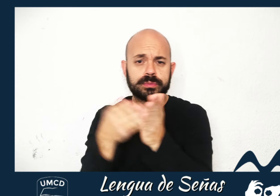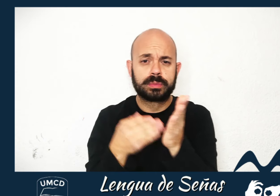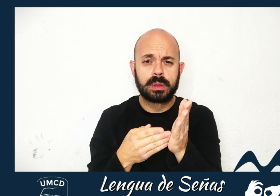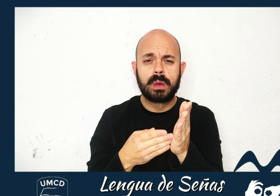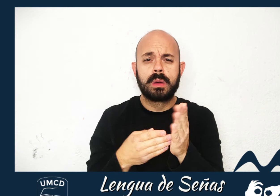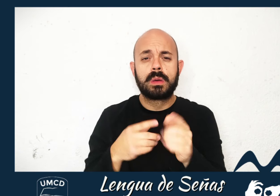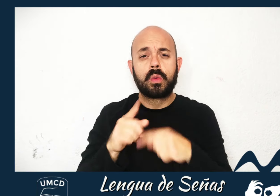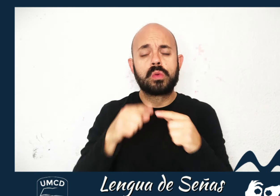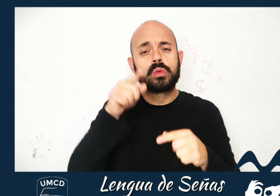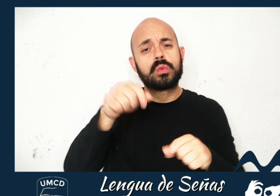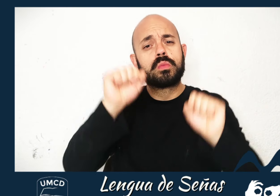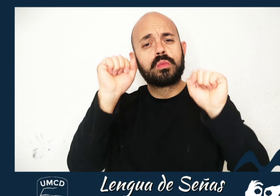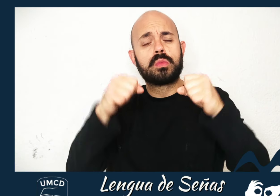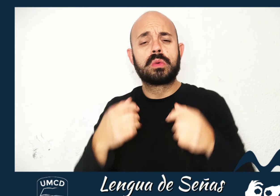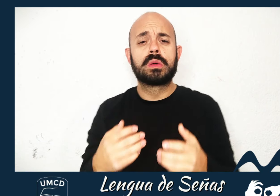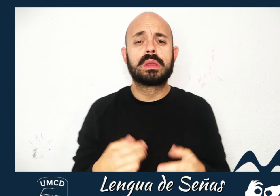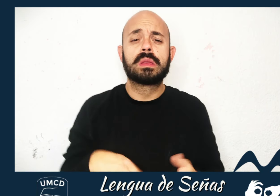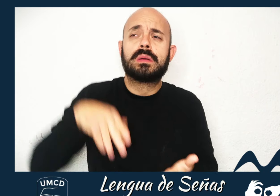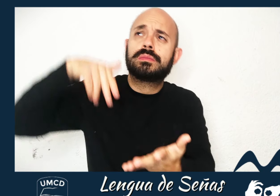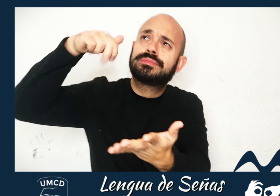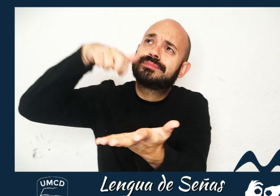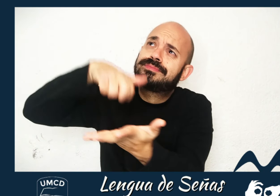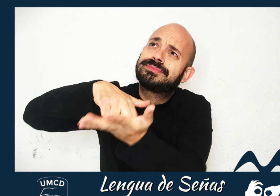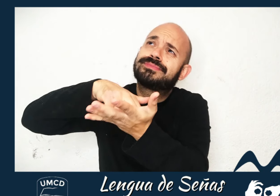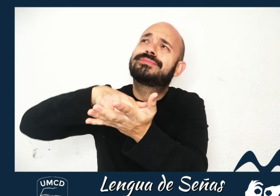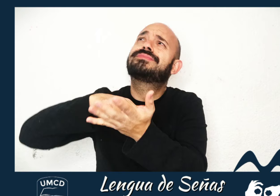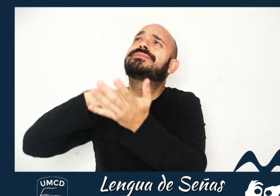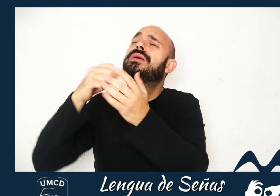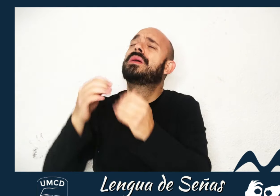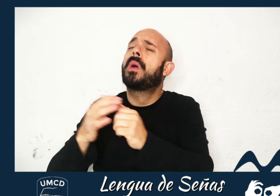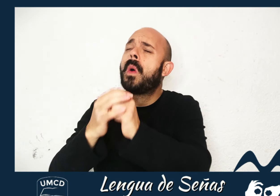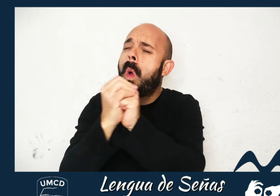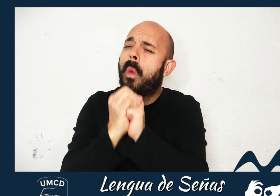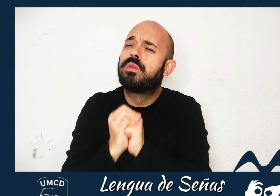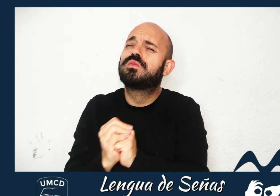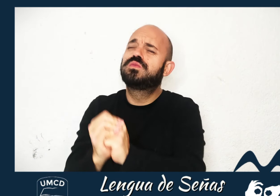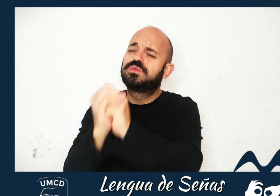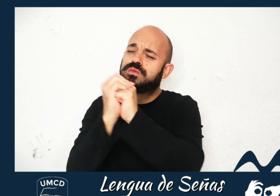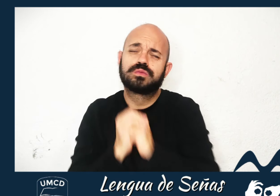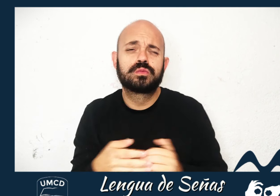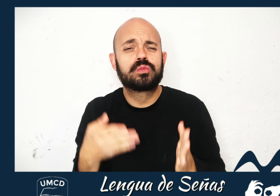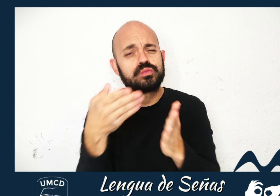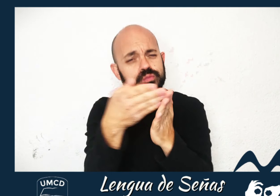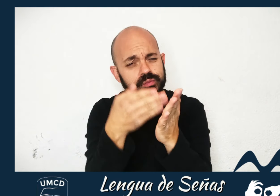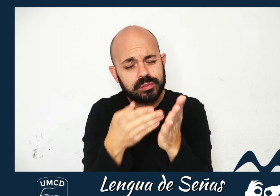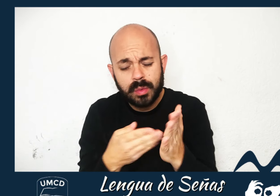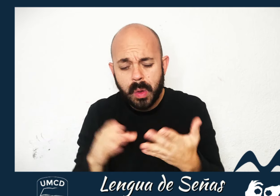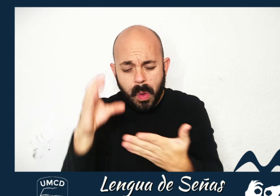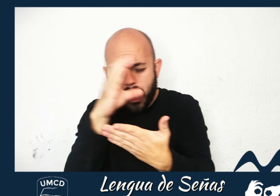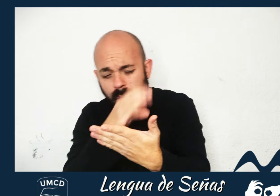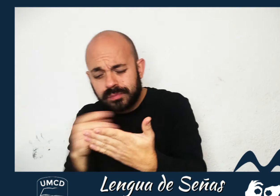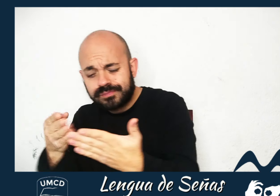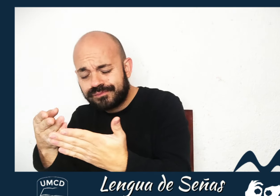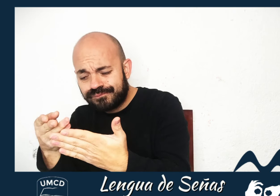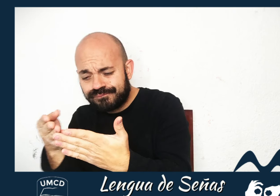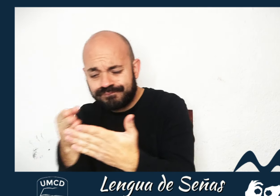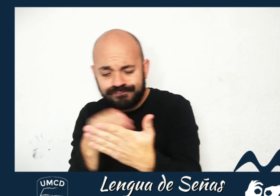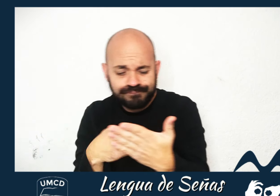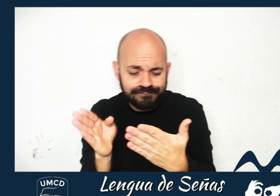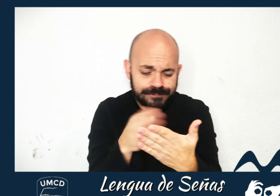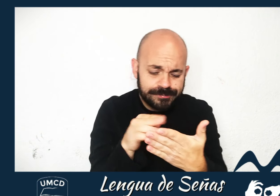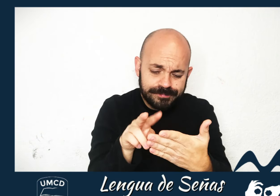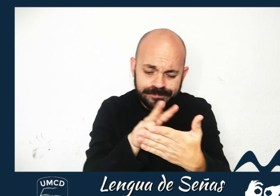más íntima. Y es en nuestra obediencia a Dios, en nuestro amor hacia su palabra, en la manera como seguimos y como tratamos